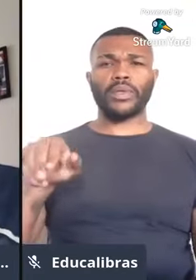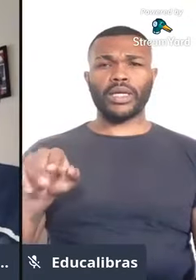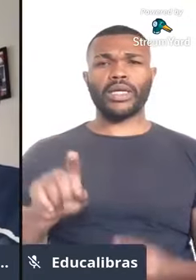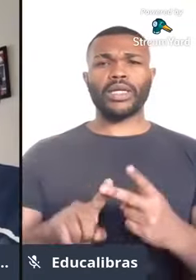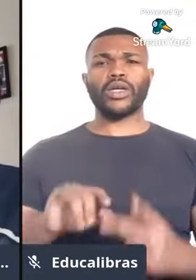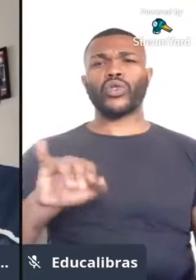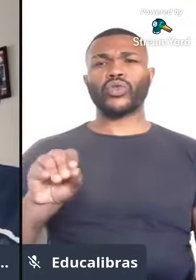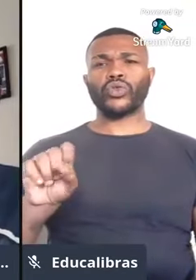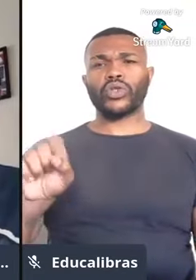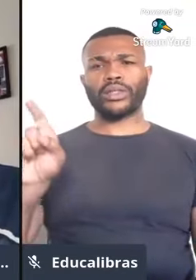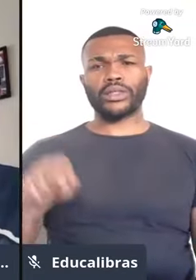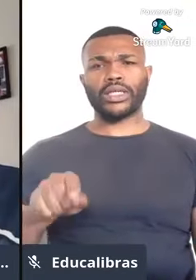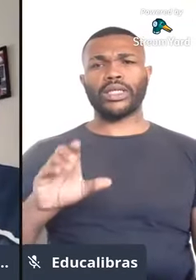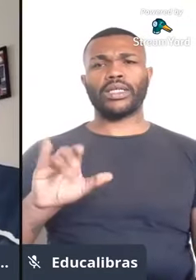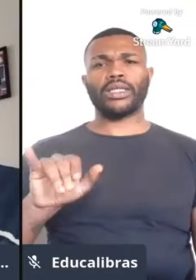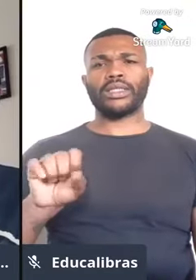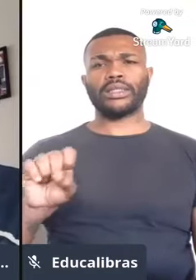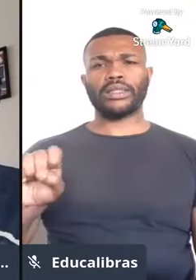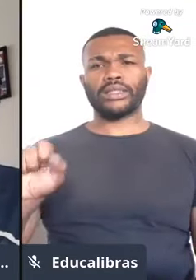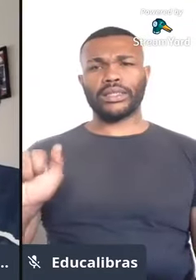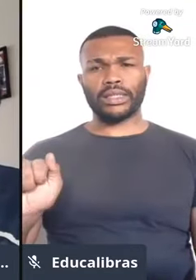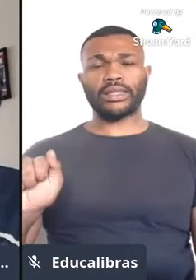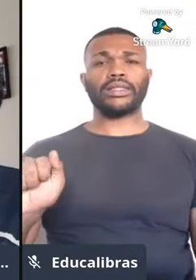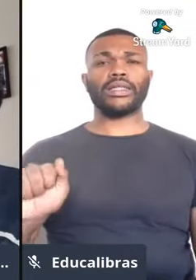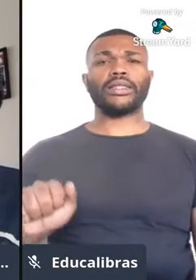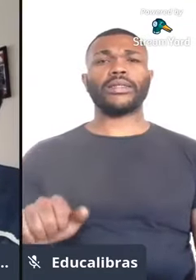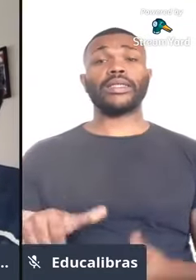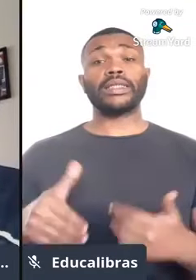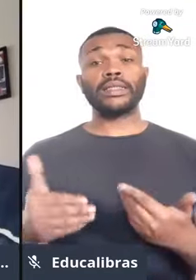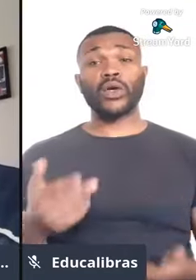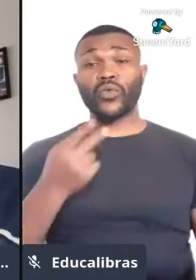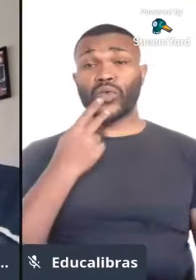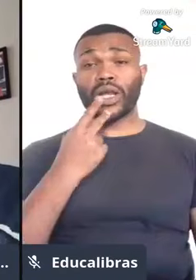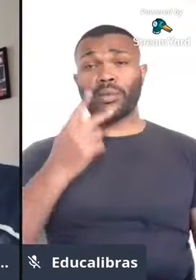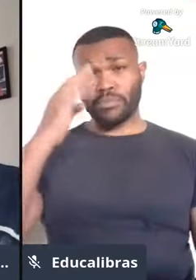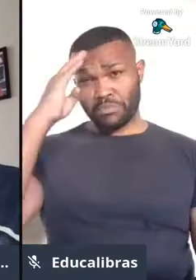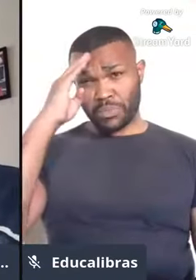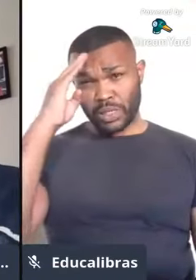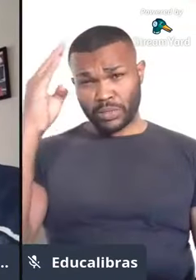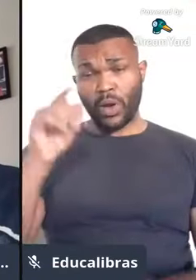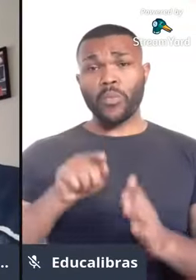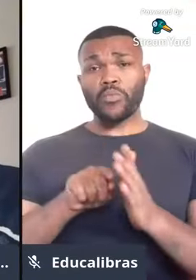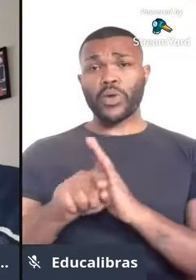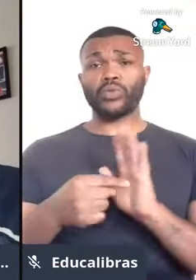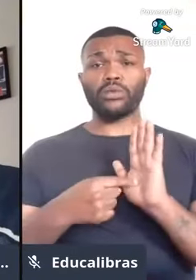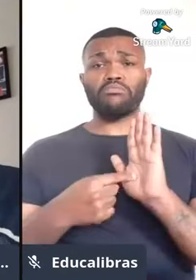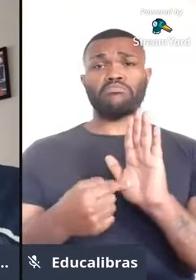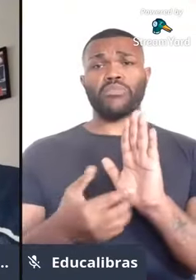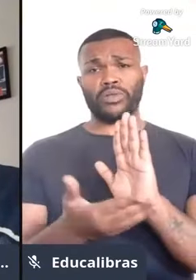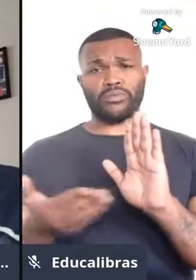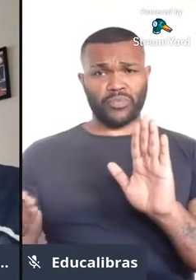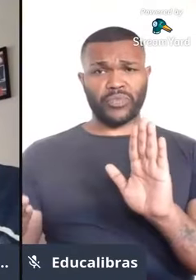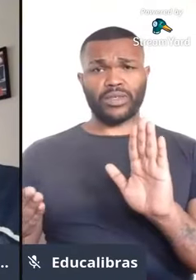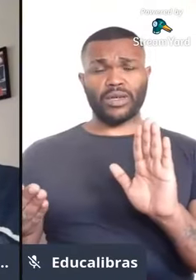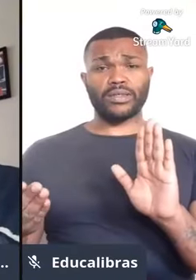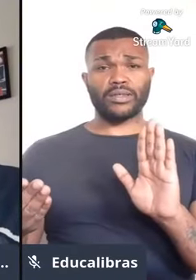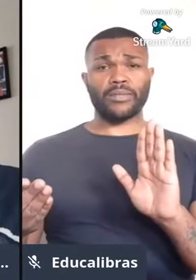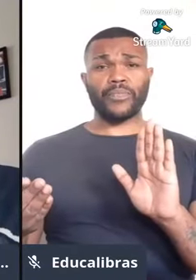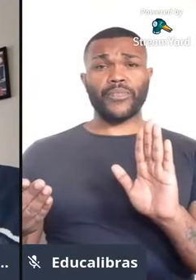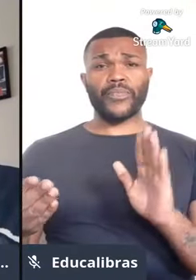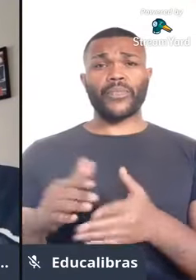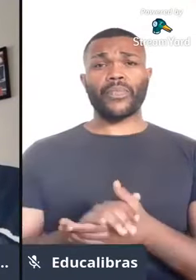Cissa, José Carlos. Os principais eu vou jogando na tela. Sim. Eu consigo jogar na tela para